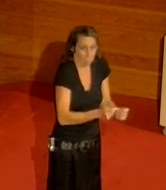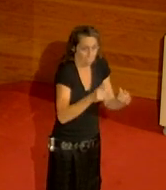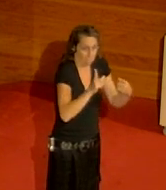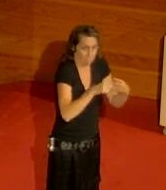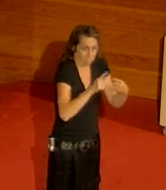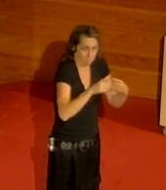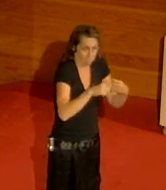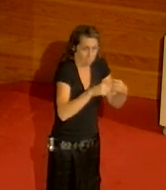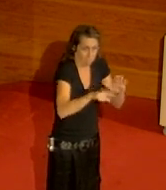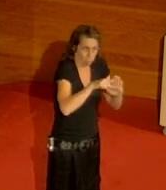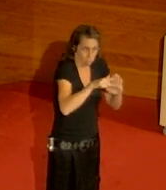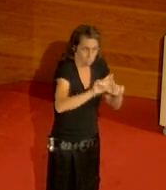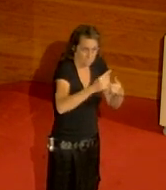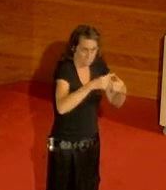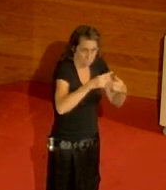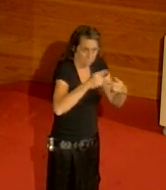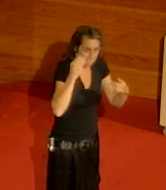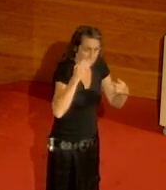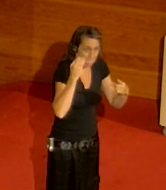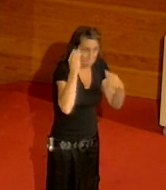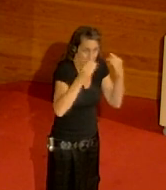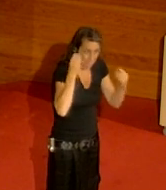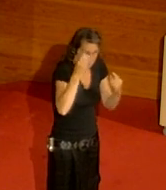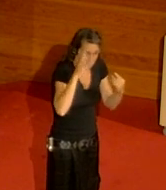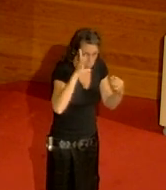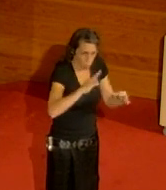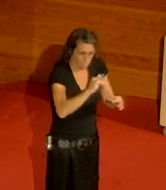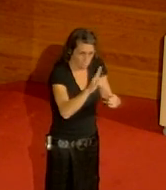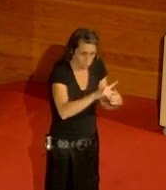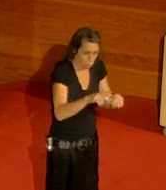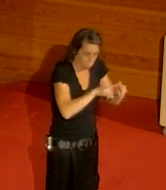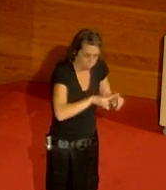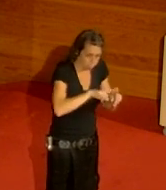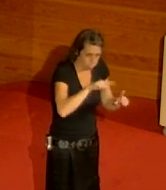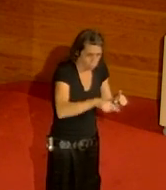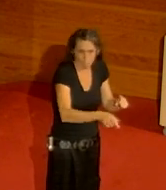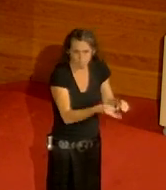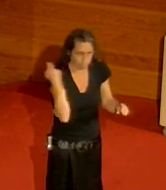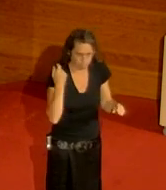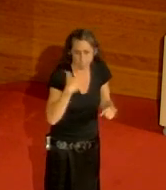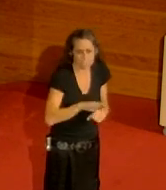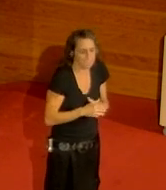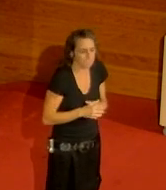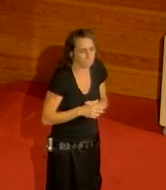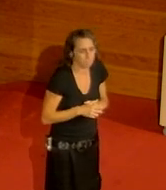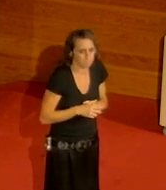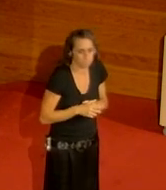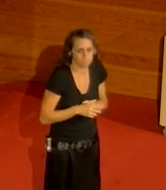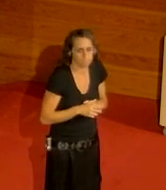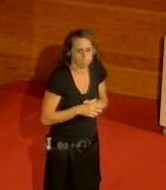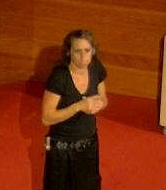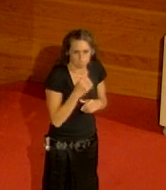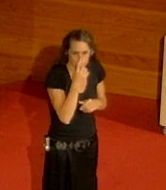ya así fue la que ya se aprobó en julio digamos el primer la primera pata de la Reforma judicial que ya se ha